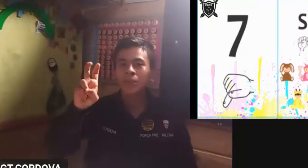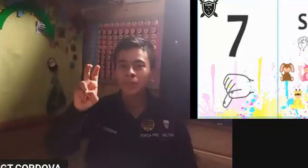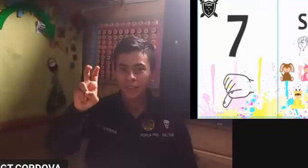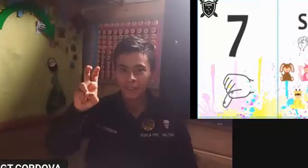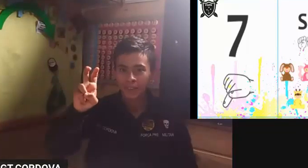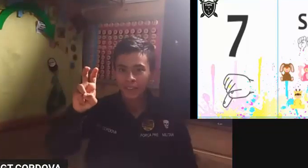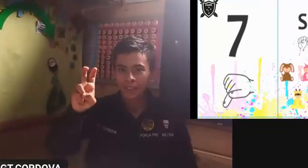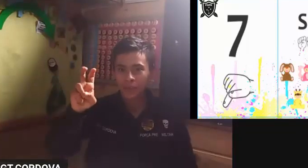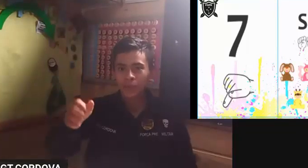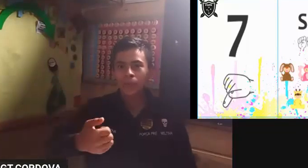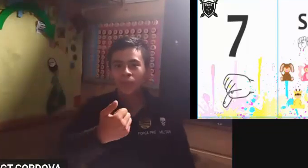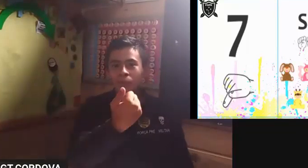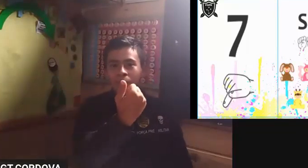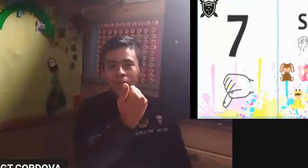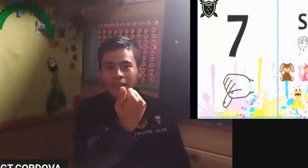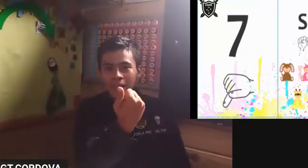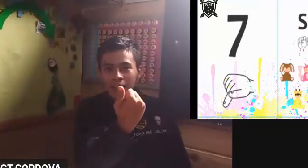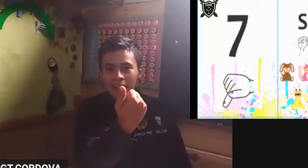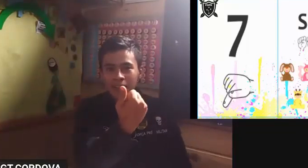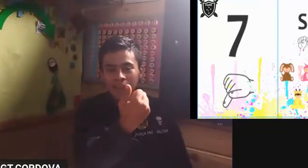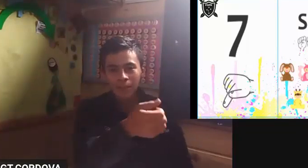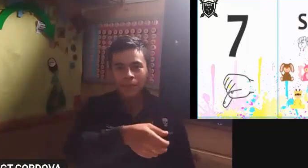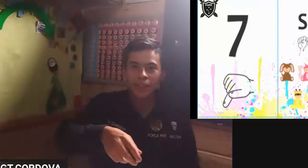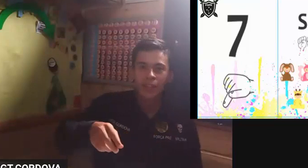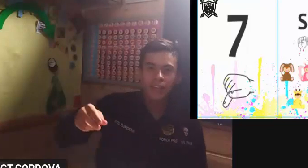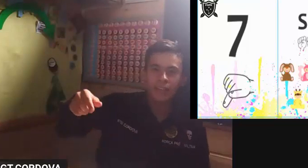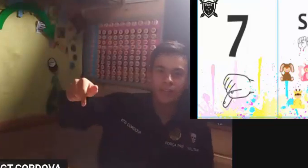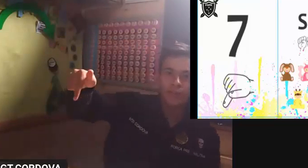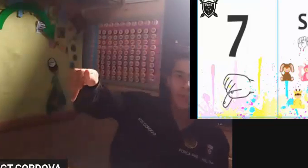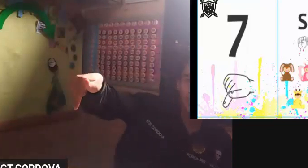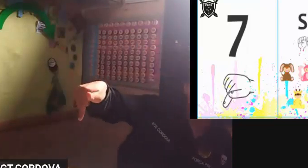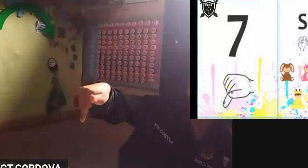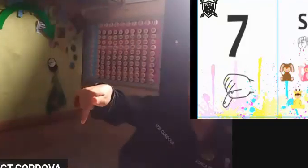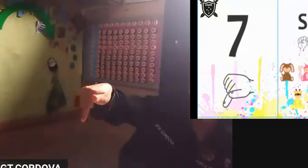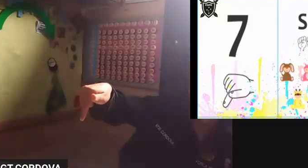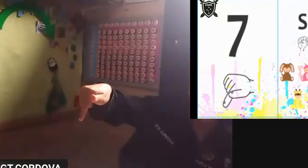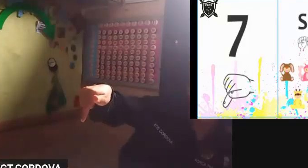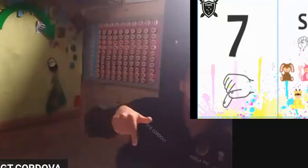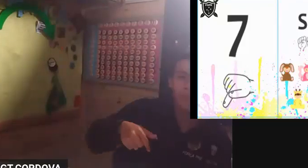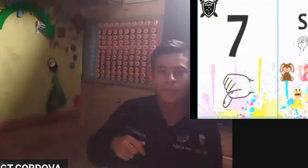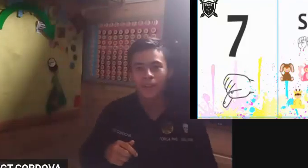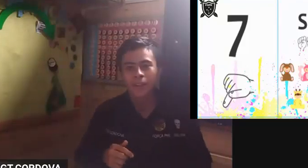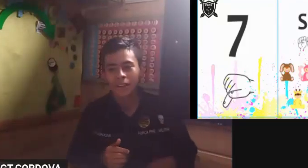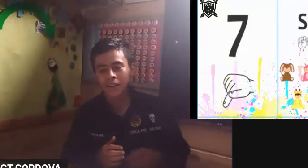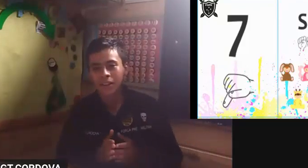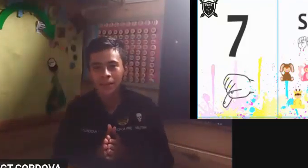número 5, número 6 e o número 7. Deu para